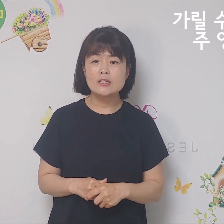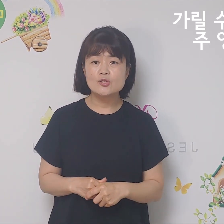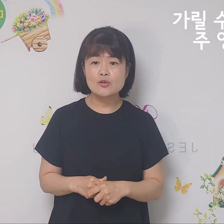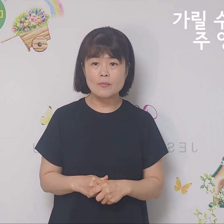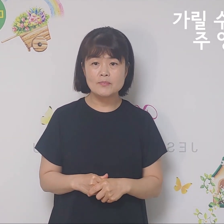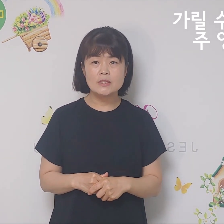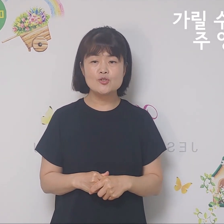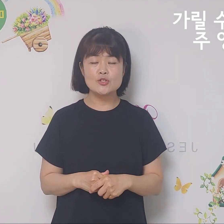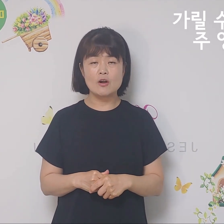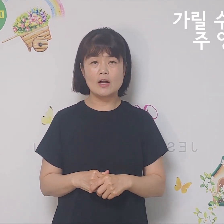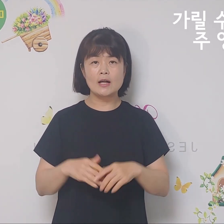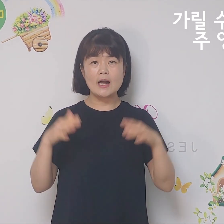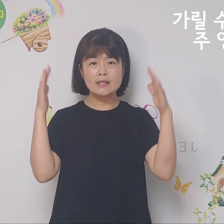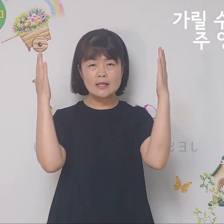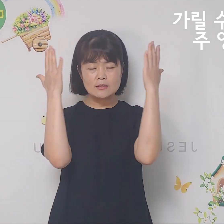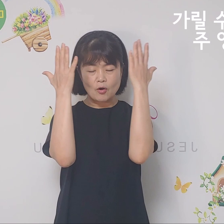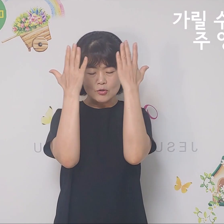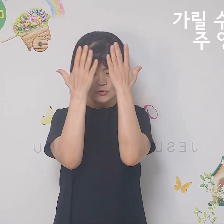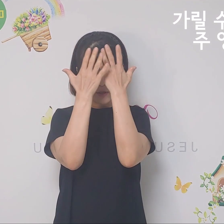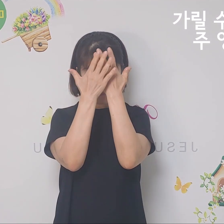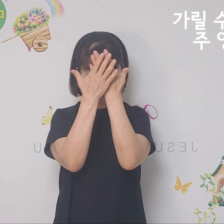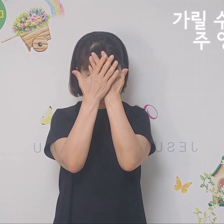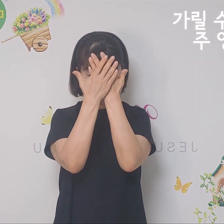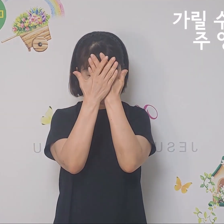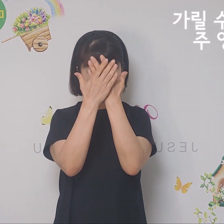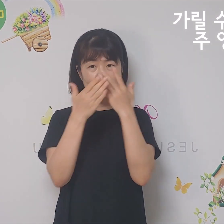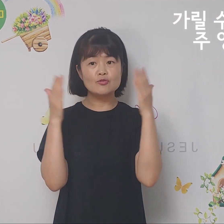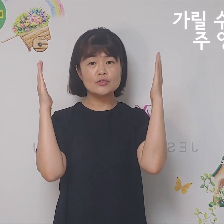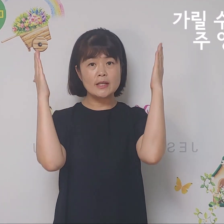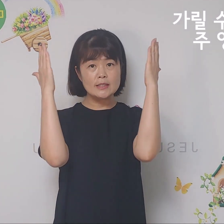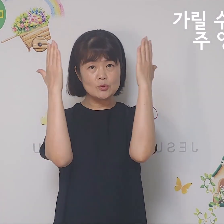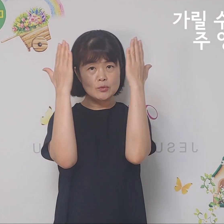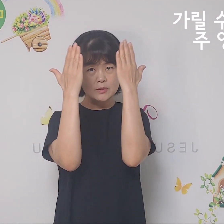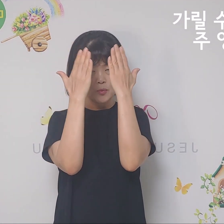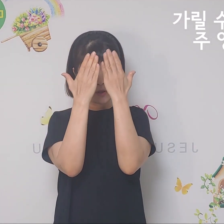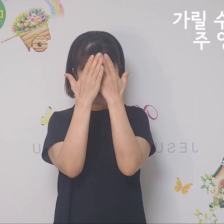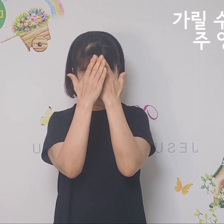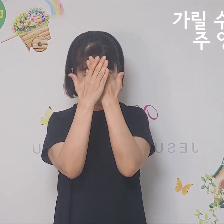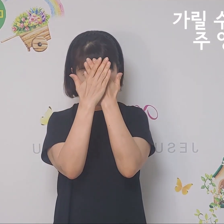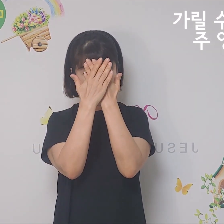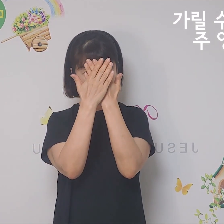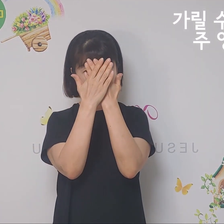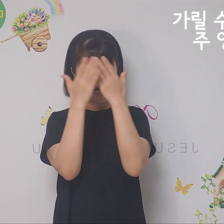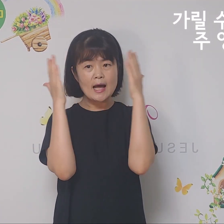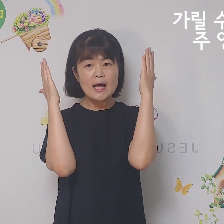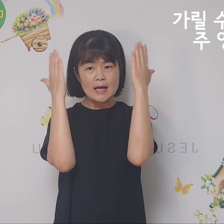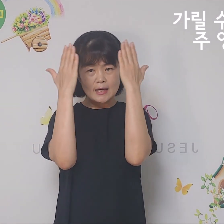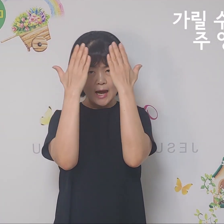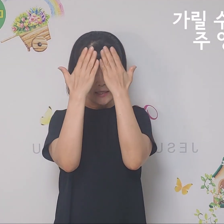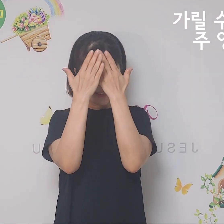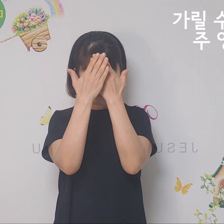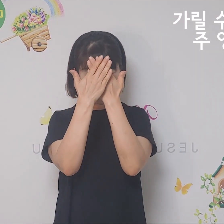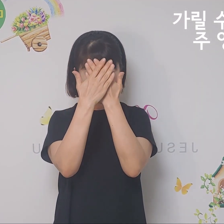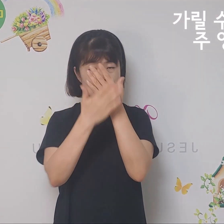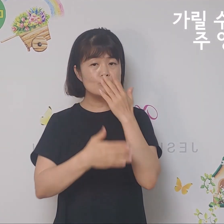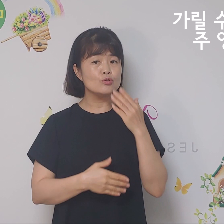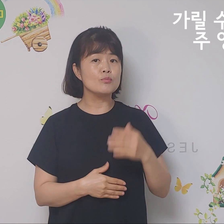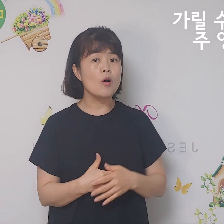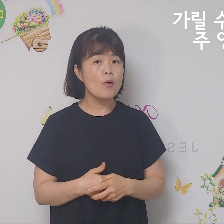수 없는 주 영광. 가리다는 얼굴 앞에서 그냥 이렇게 두 개를 손을 포개주세요. 가리다. 가릴 수, 뭐뭐